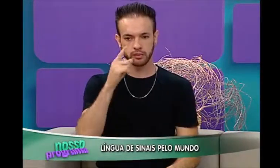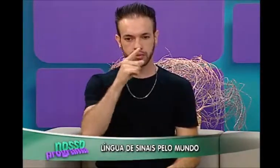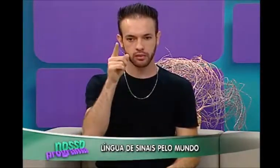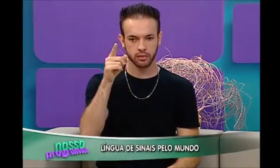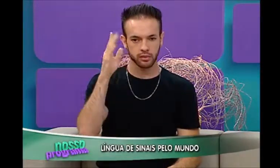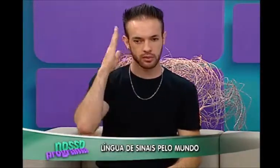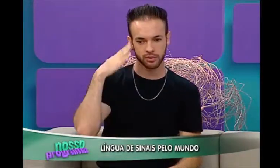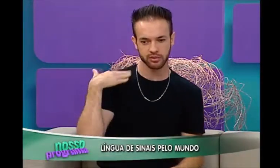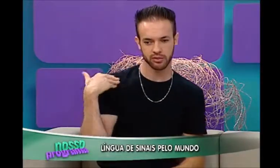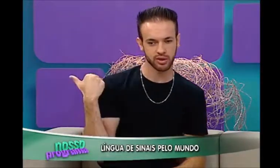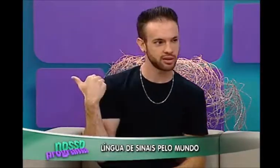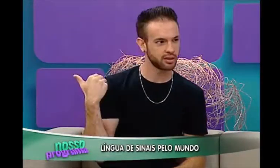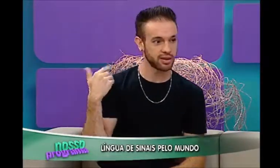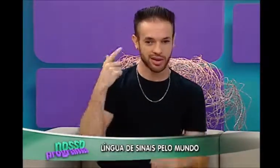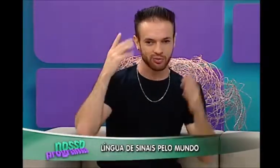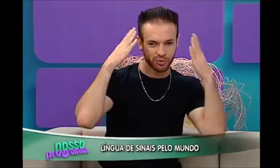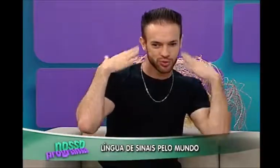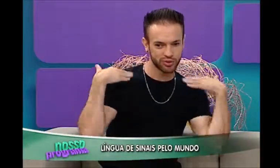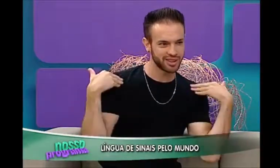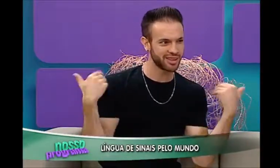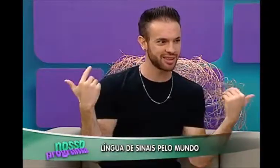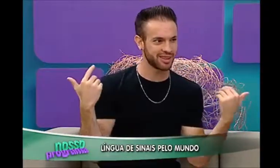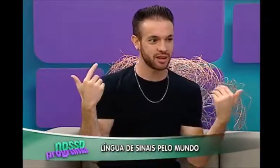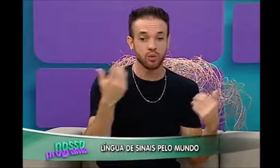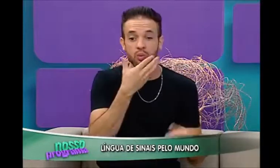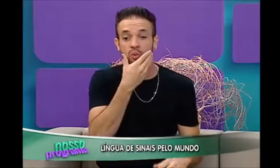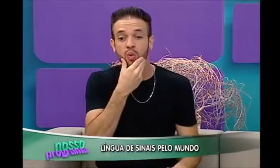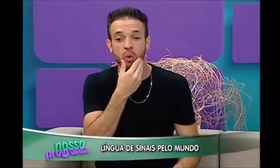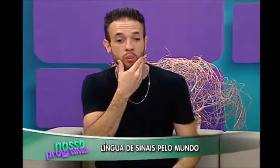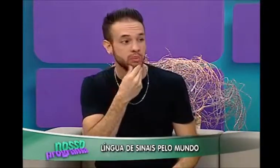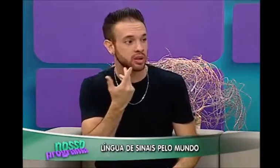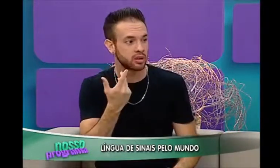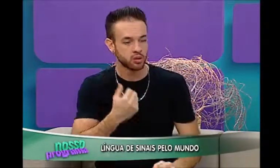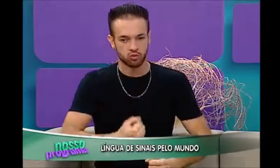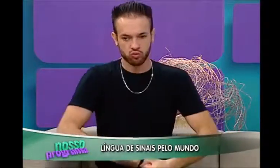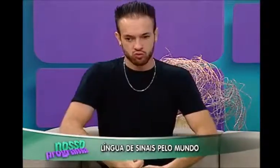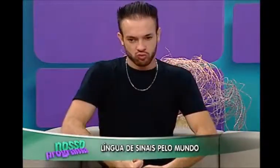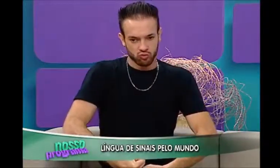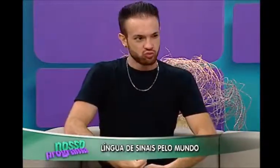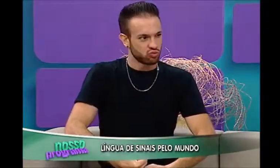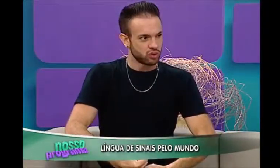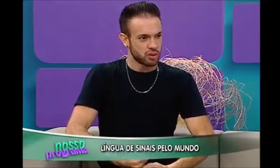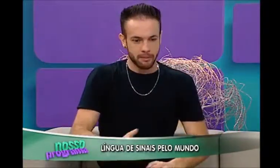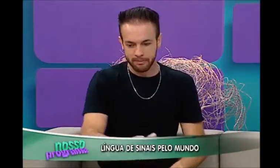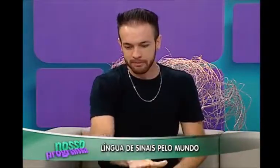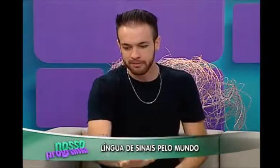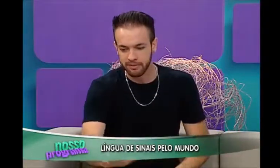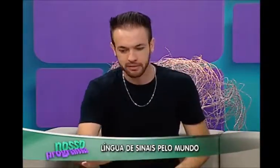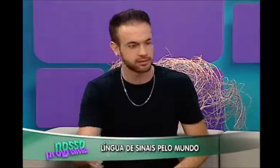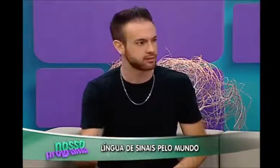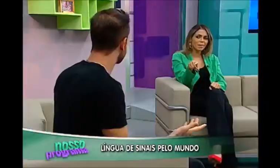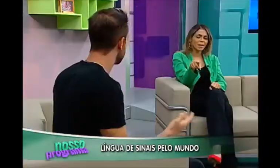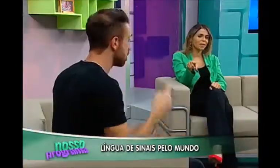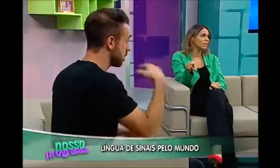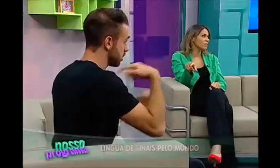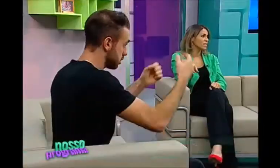Por exemplo, você tem um cabelo assim e tal. O homem, por causa da barba forte. Isso tudo é mímica que ele está